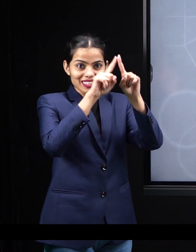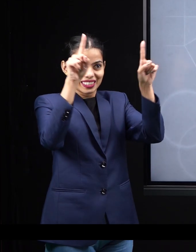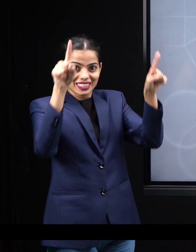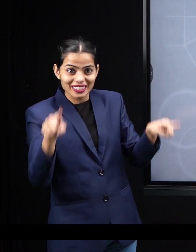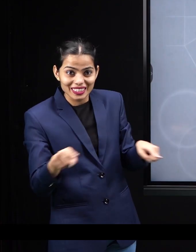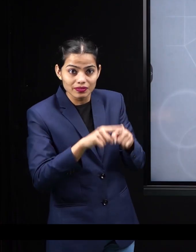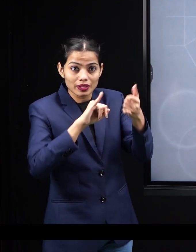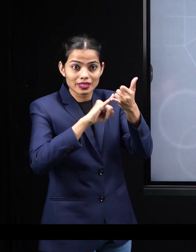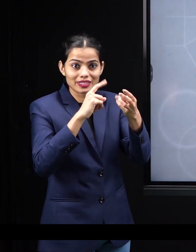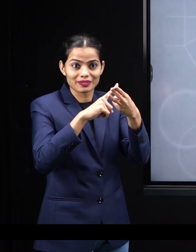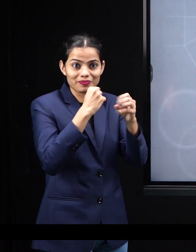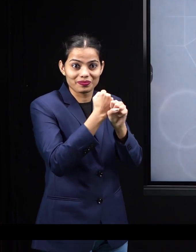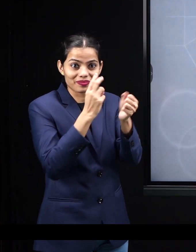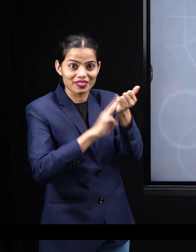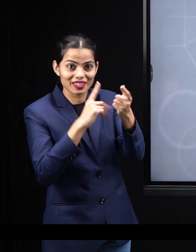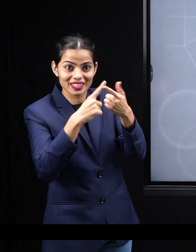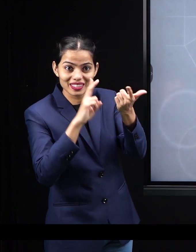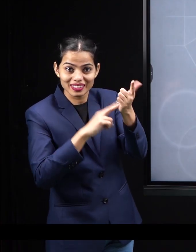வட்டத்தின் பகுதி மற்றும் பிரிவு